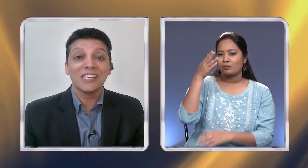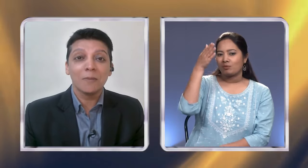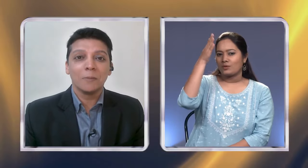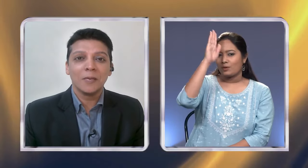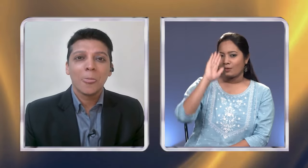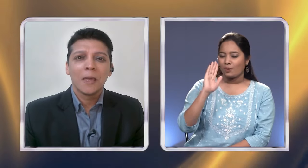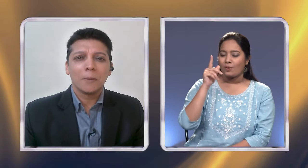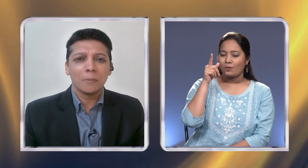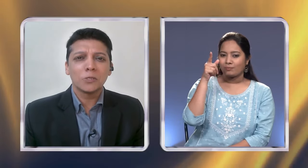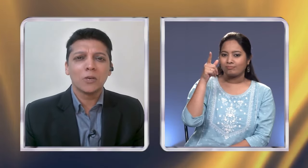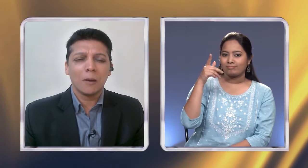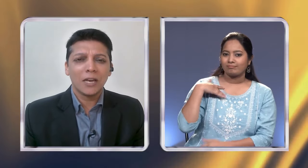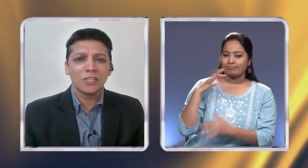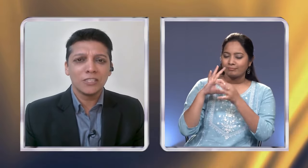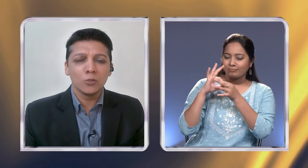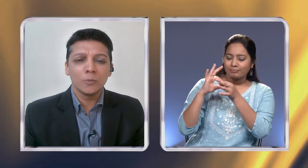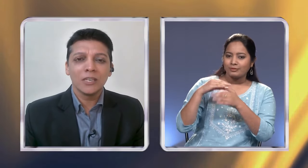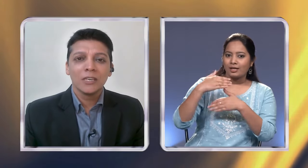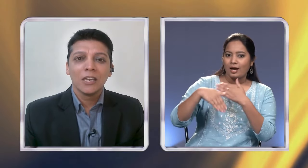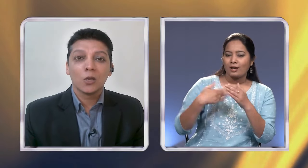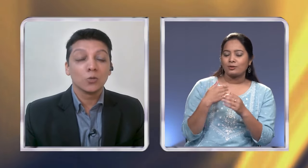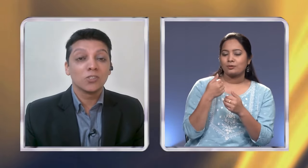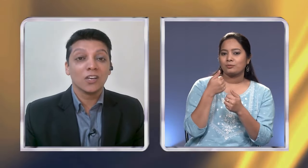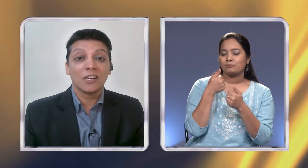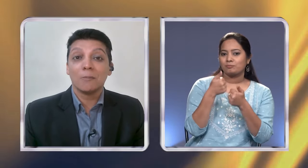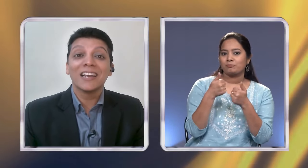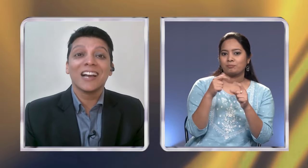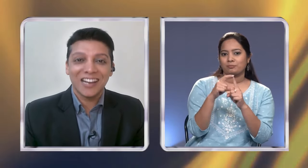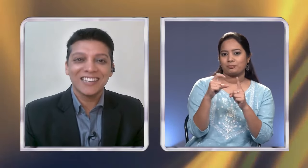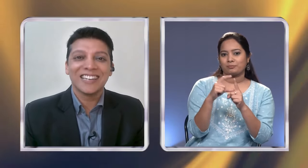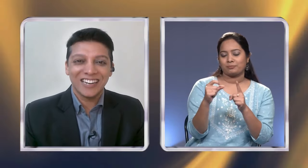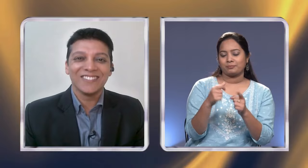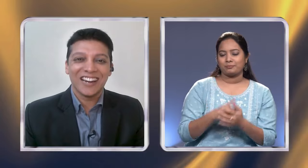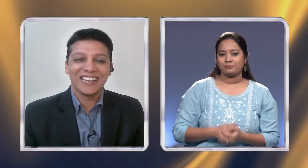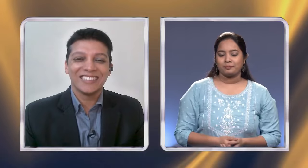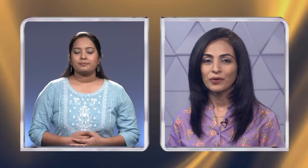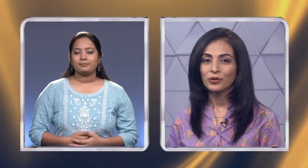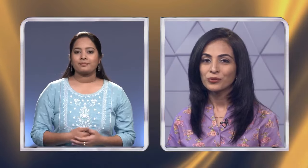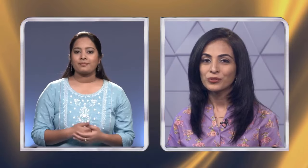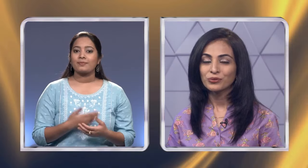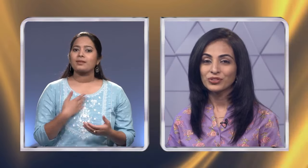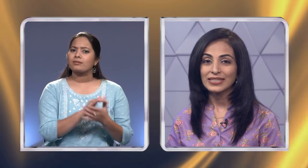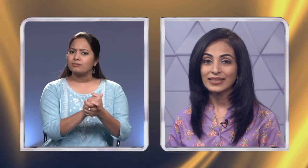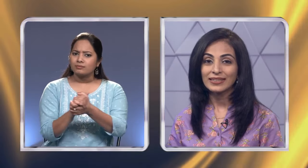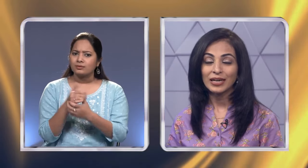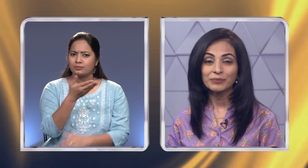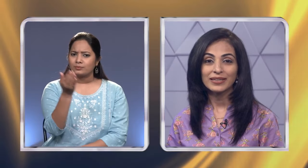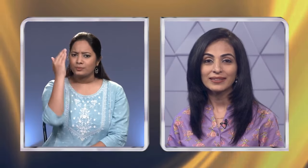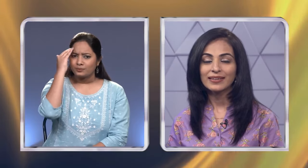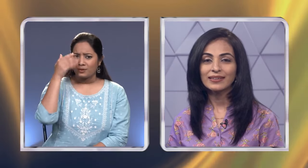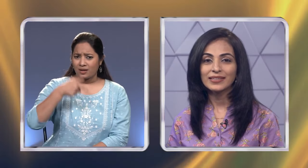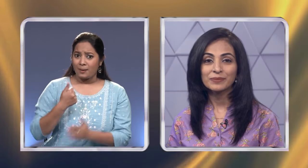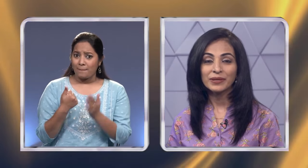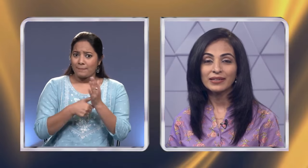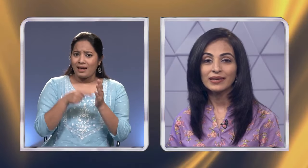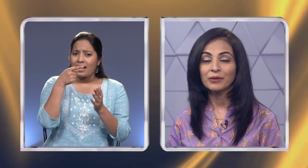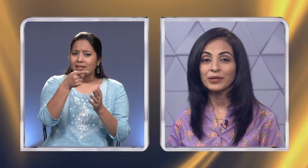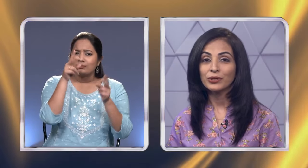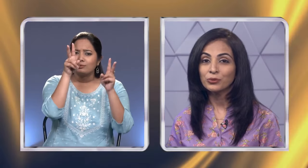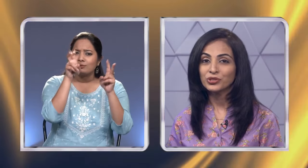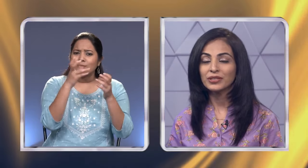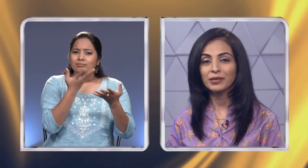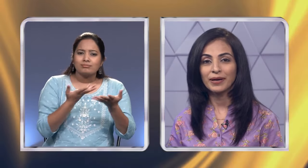हुए साल में भी परमेश्वर हमारे जीवनों में कुछ कमाल का कार्य करने वाला है। और दोस्तों, जैसा कि आप जानते हैं, इस